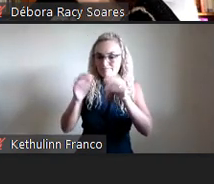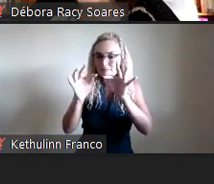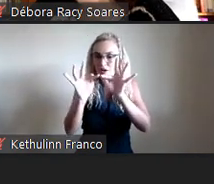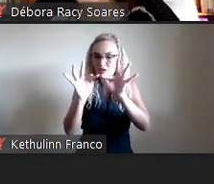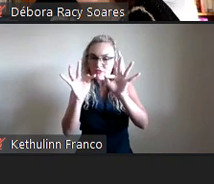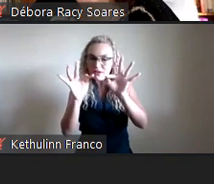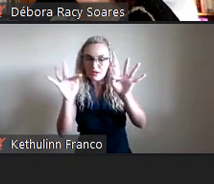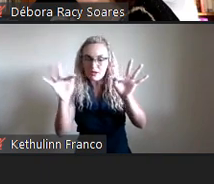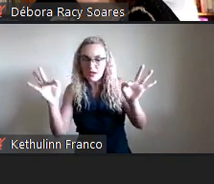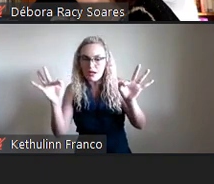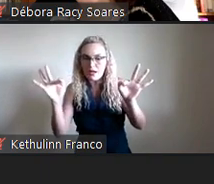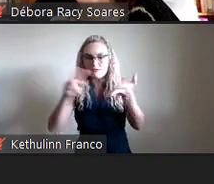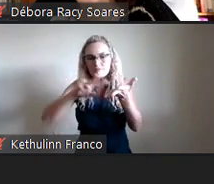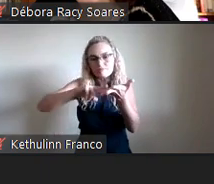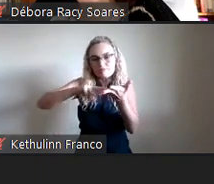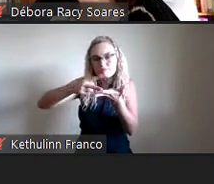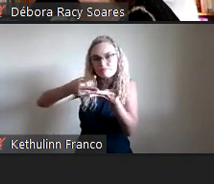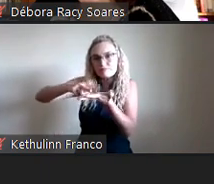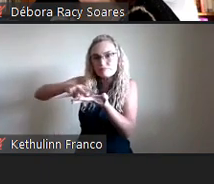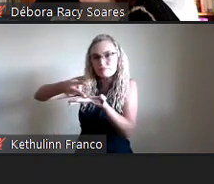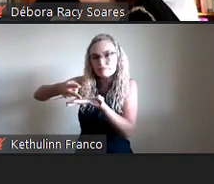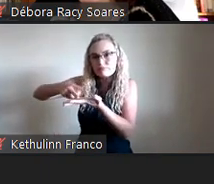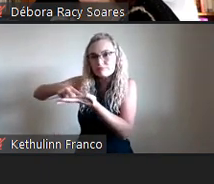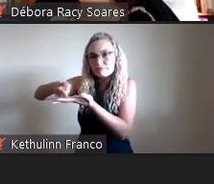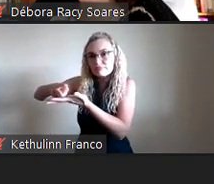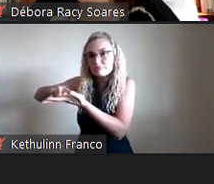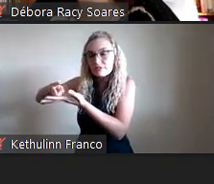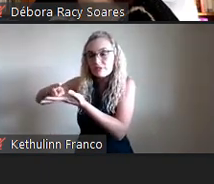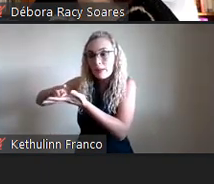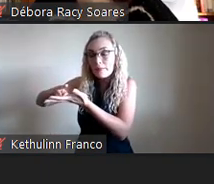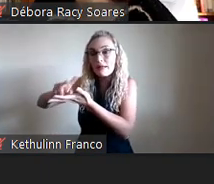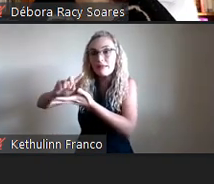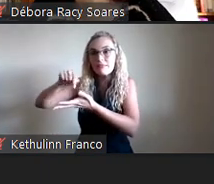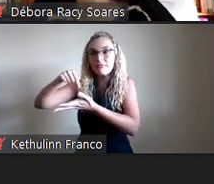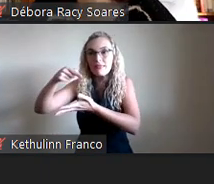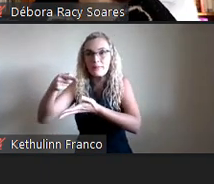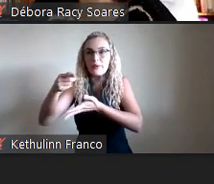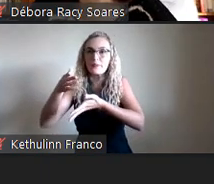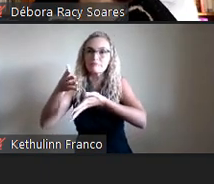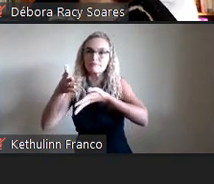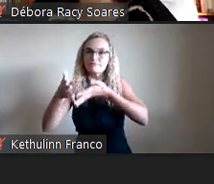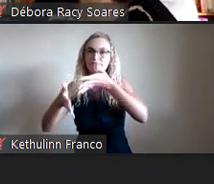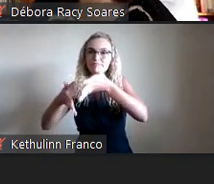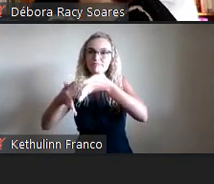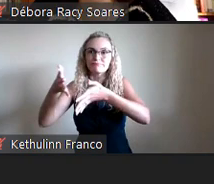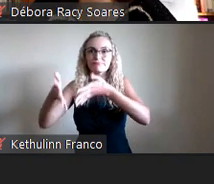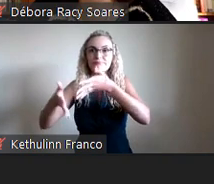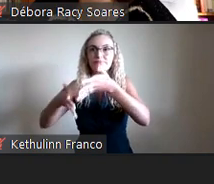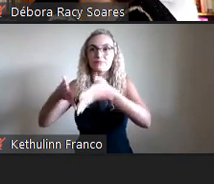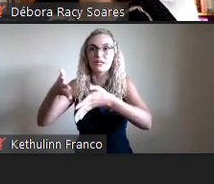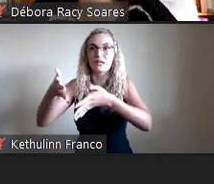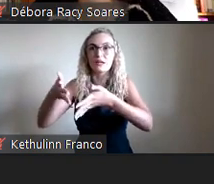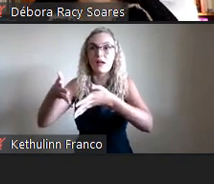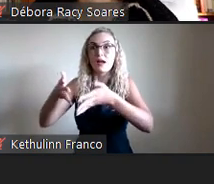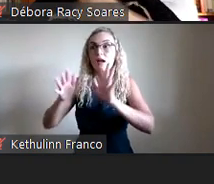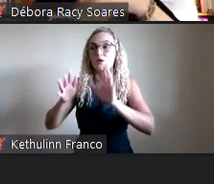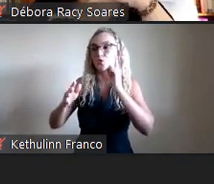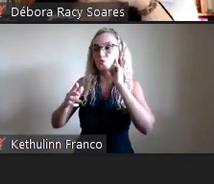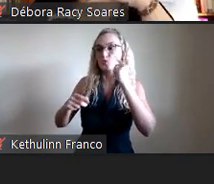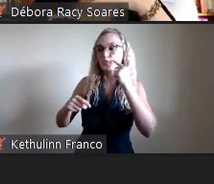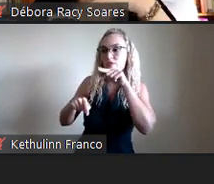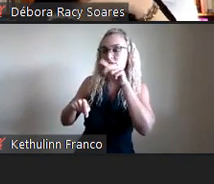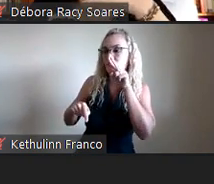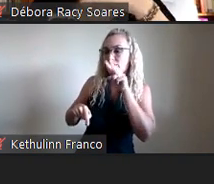surdo entender aquela informação. No Brasil, nós temos o último